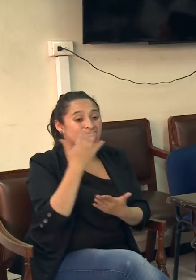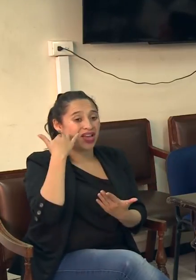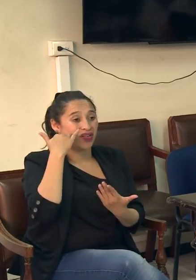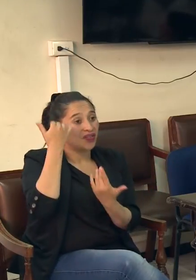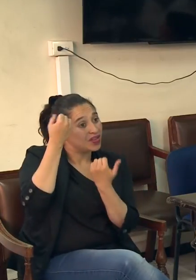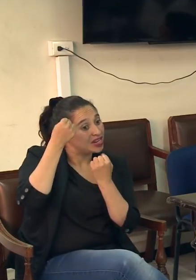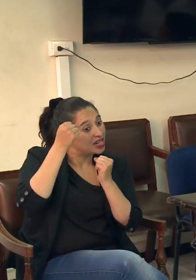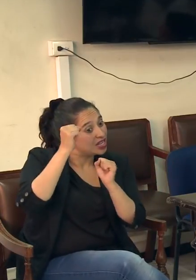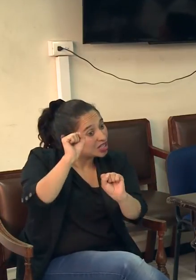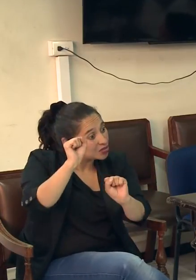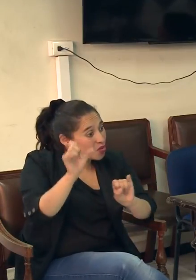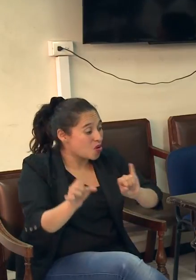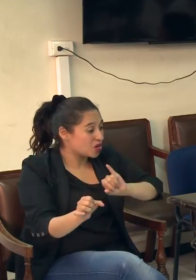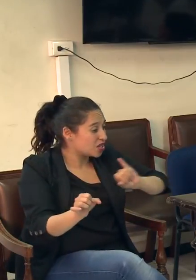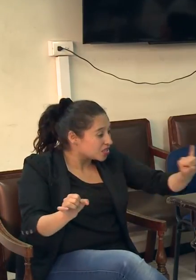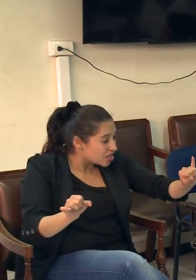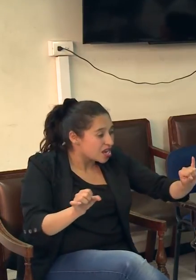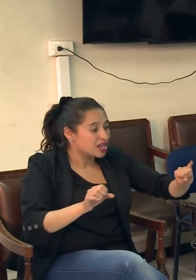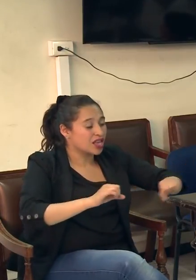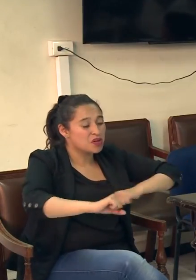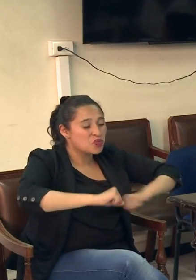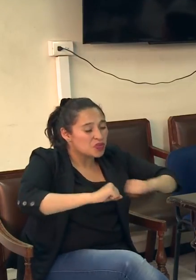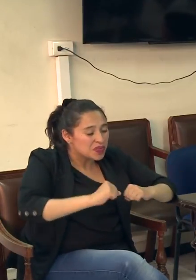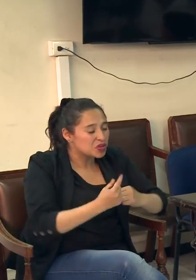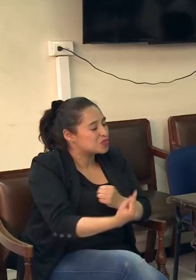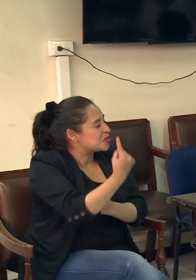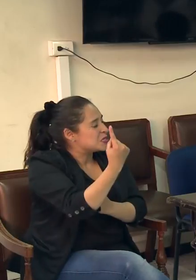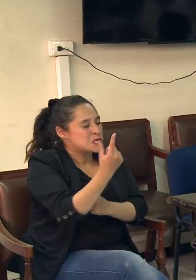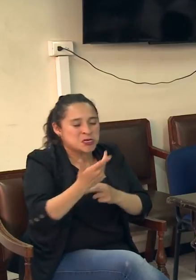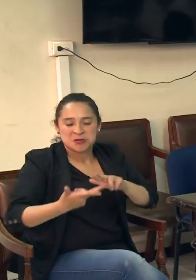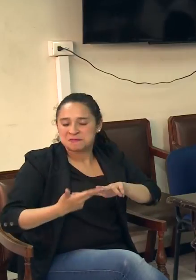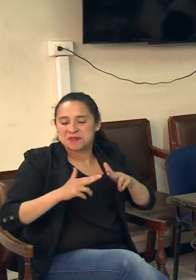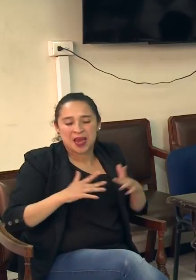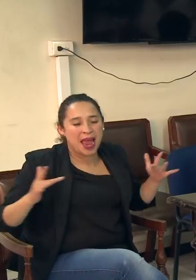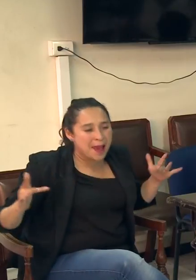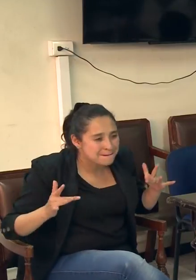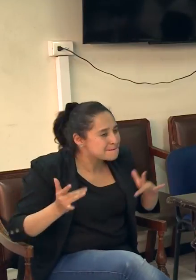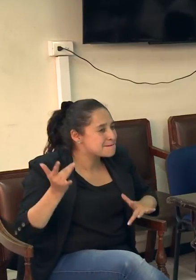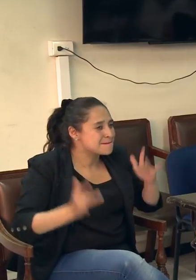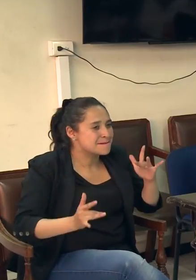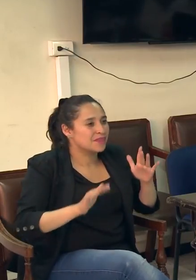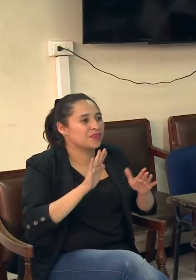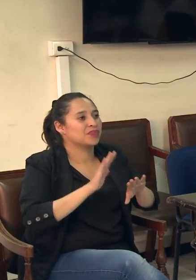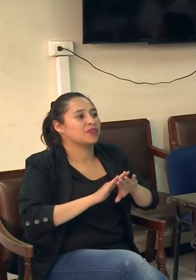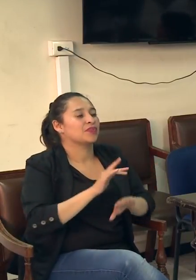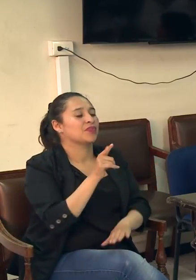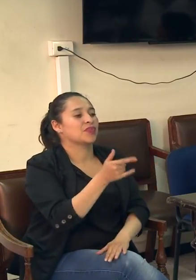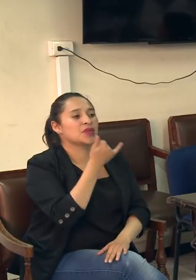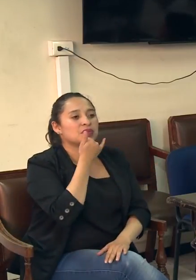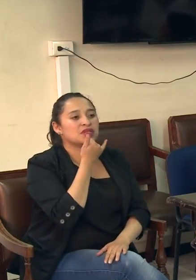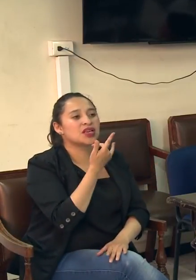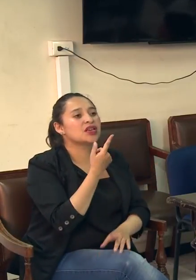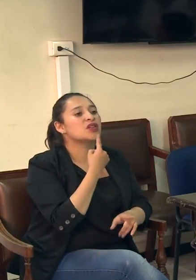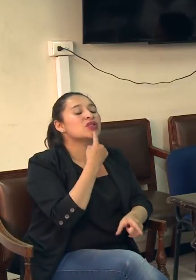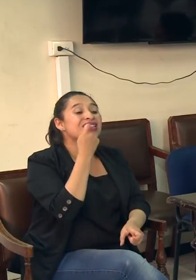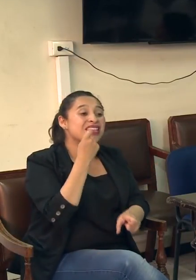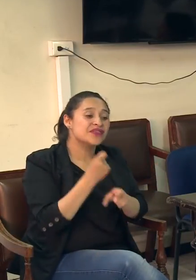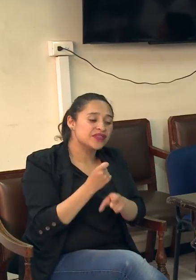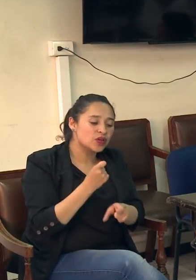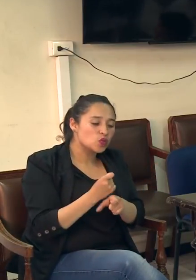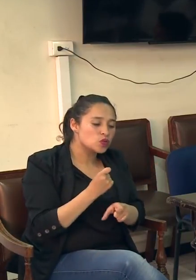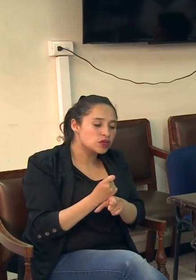Digamos que ahí ha habido como una tensión, justamente por lo que acabas de decir, Sonia, es como la dificultad de